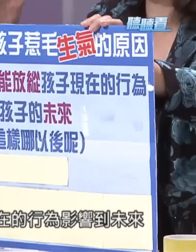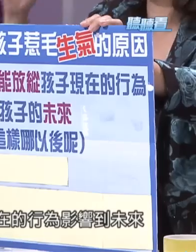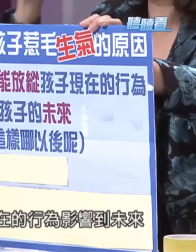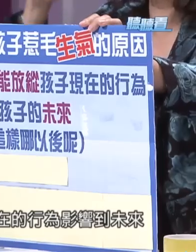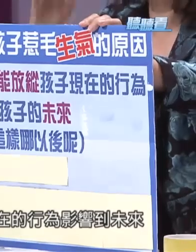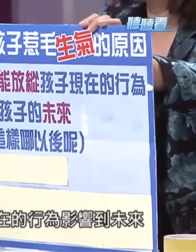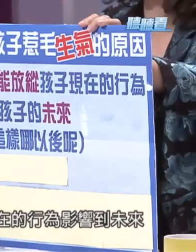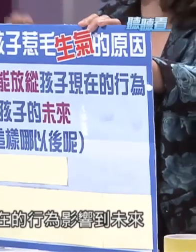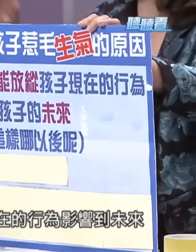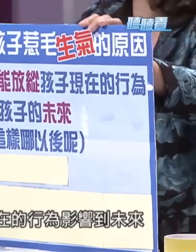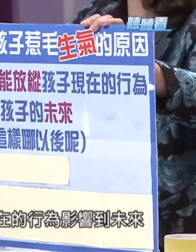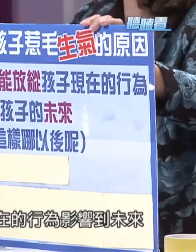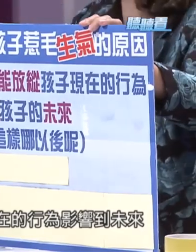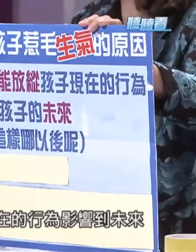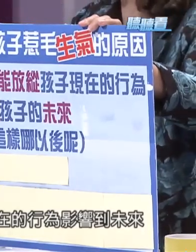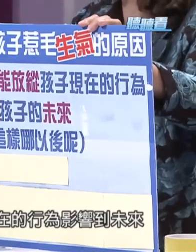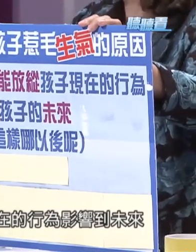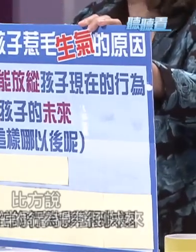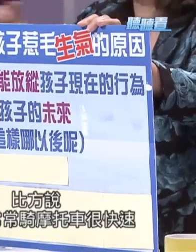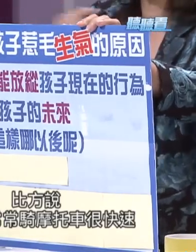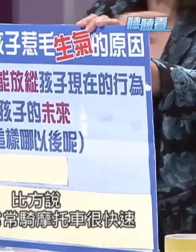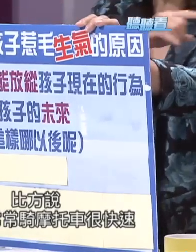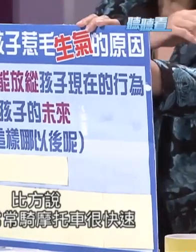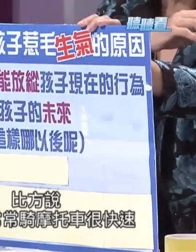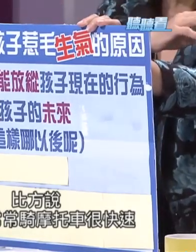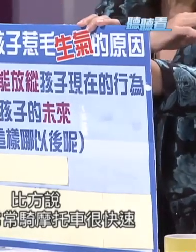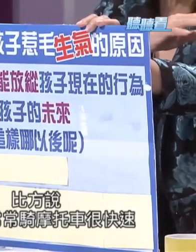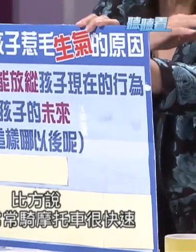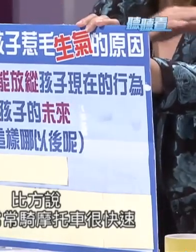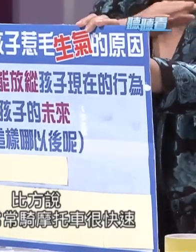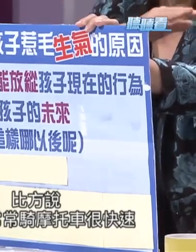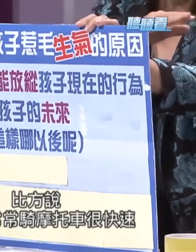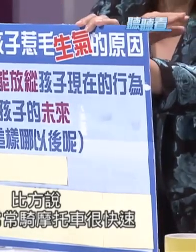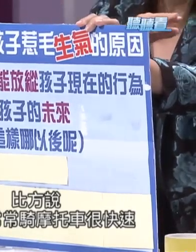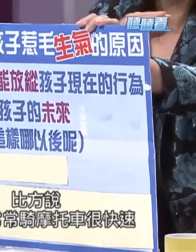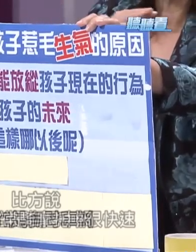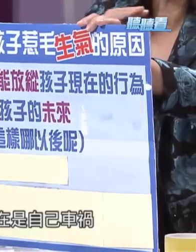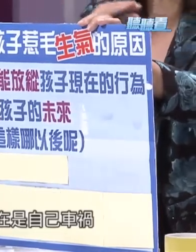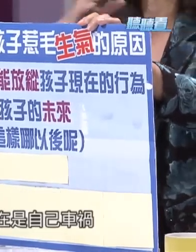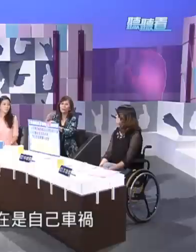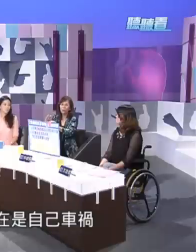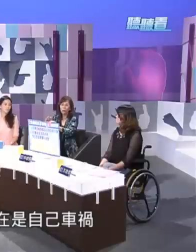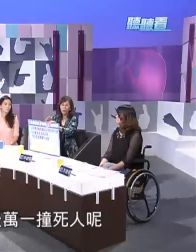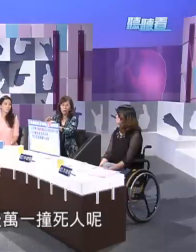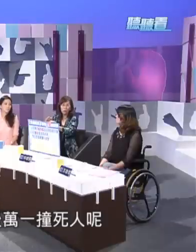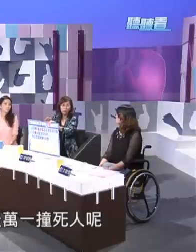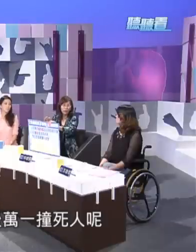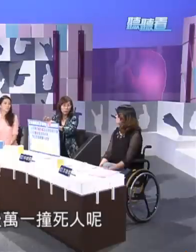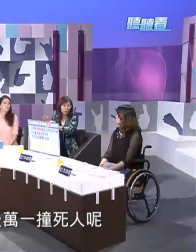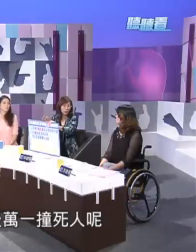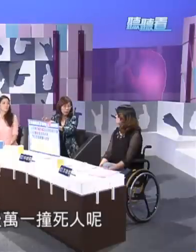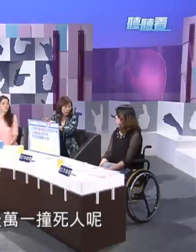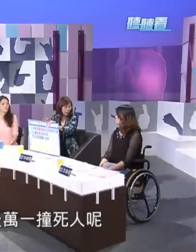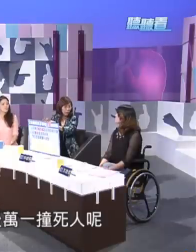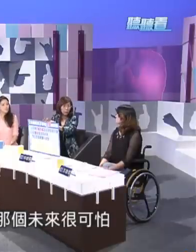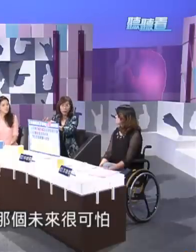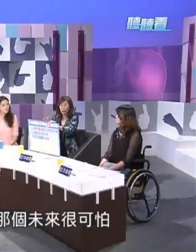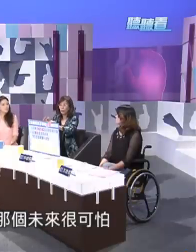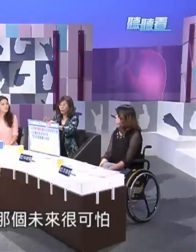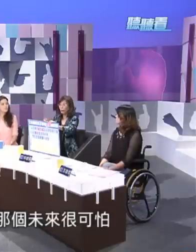会现在的行为影响到未来，比方说他现在常骑摩托车很快速吧，这样是自己车祸啊，以后万一撞死人呢？所以那个未